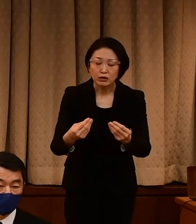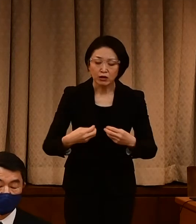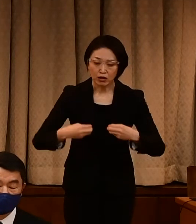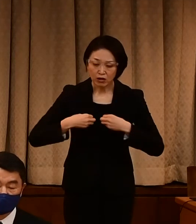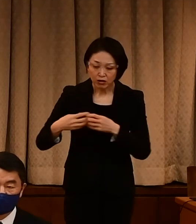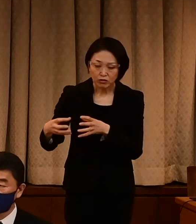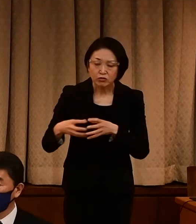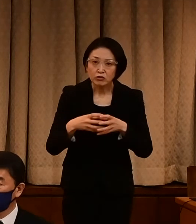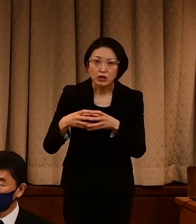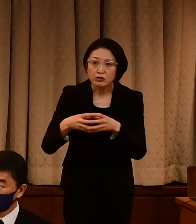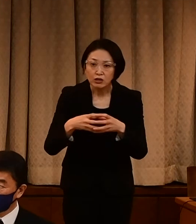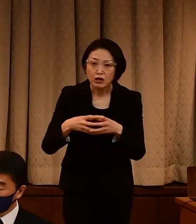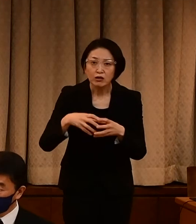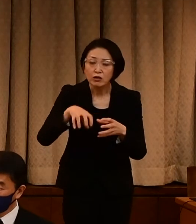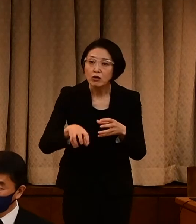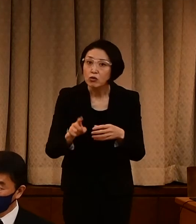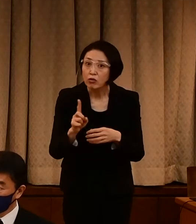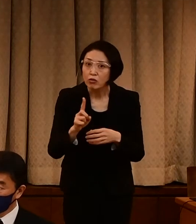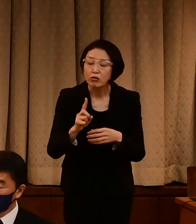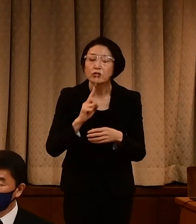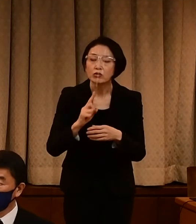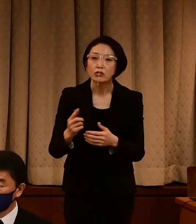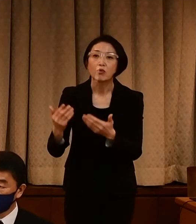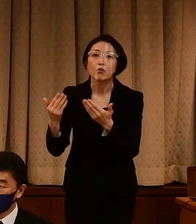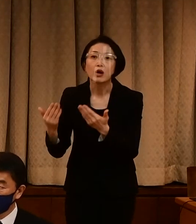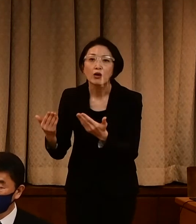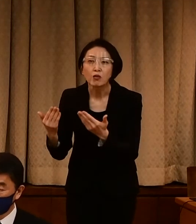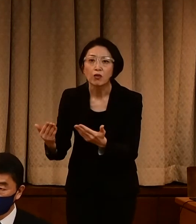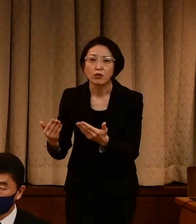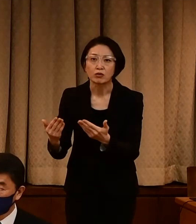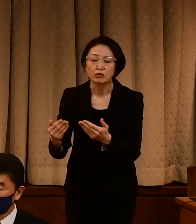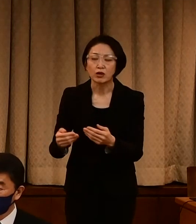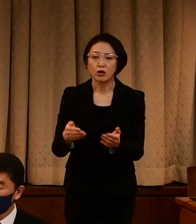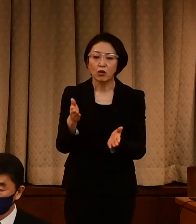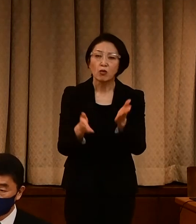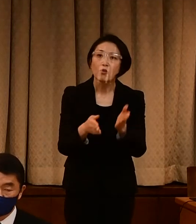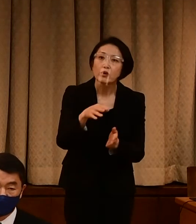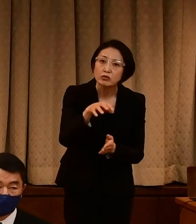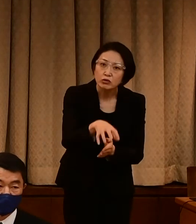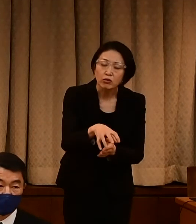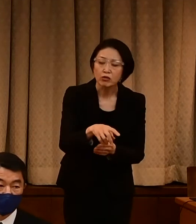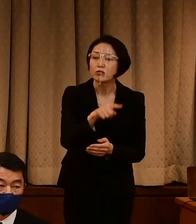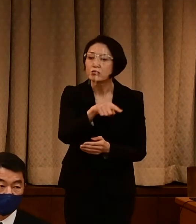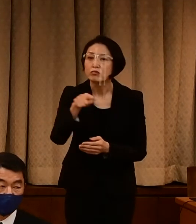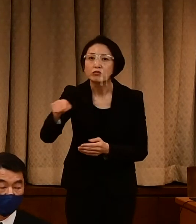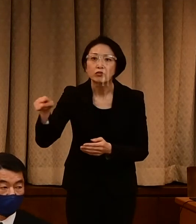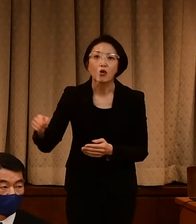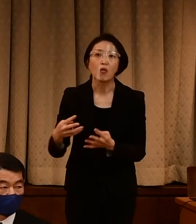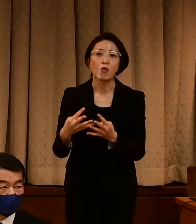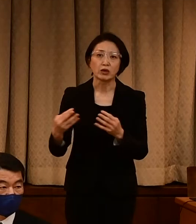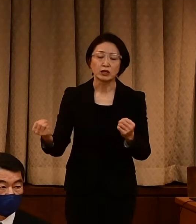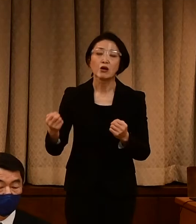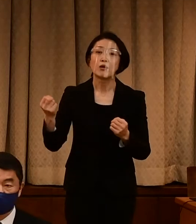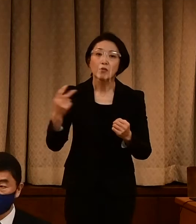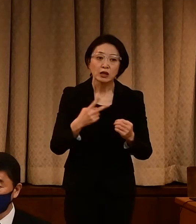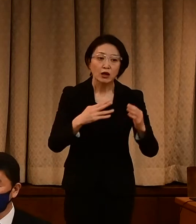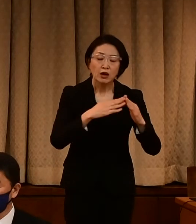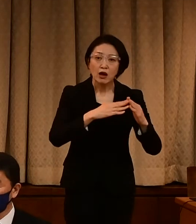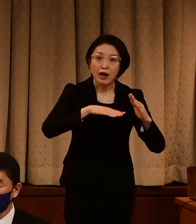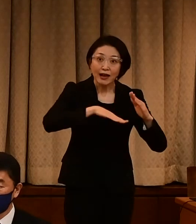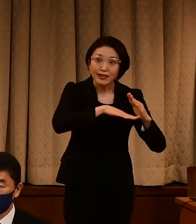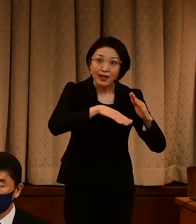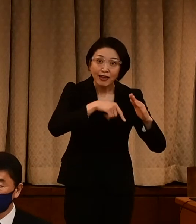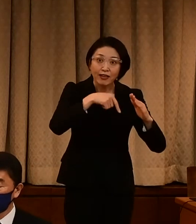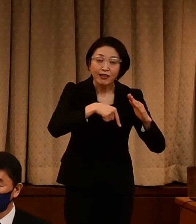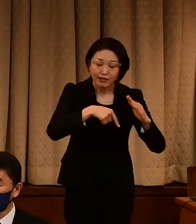るいは、ごめんなさい、クラスターは学校が多い、保育所、学校が多い、また家庭での感染が非常に多いということ